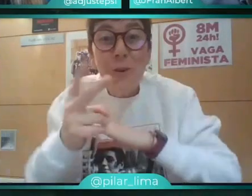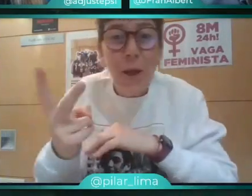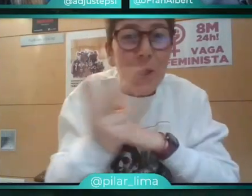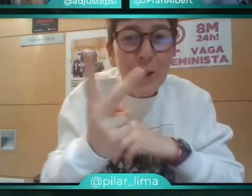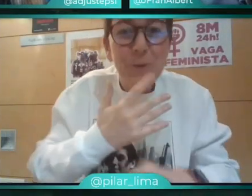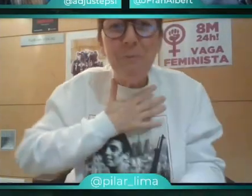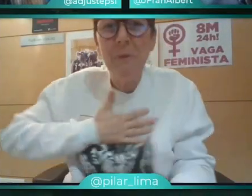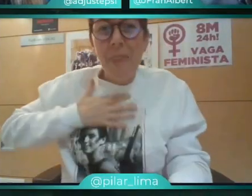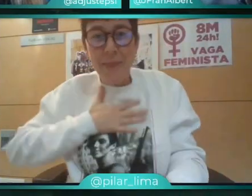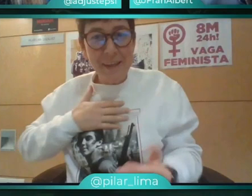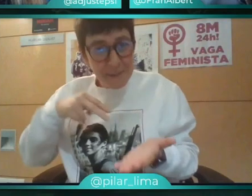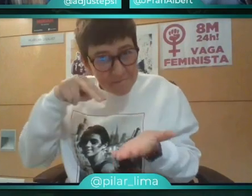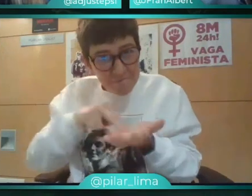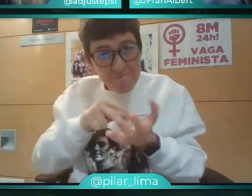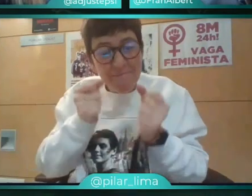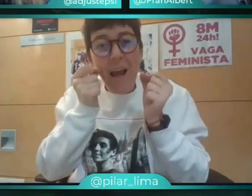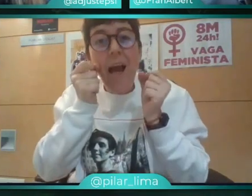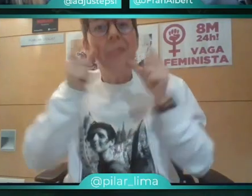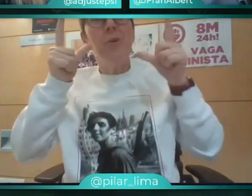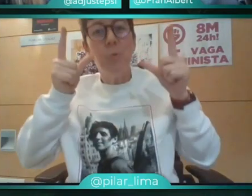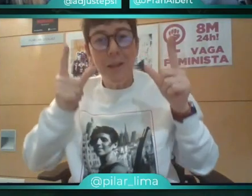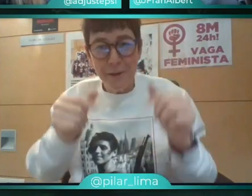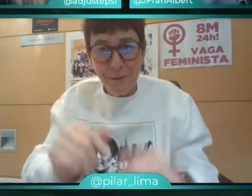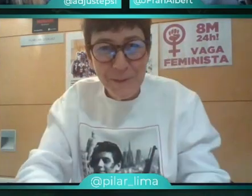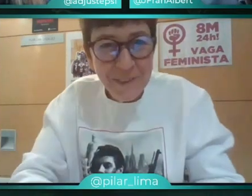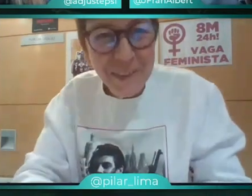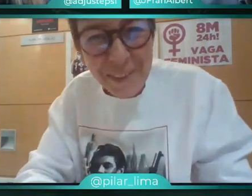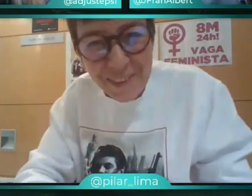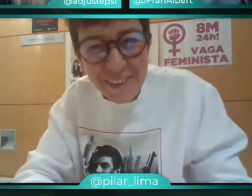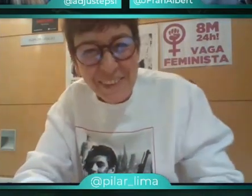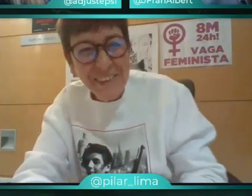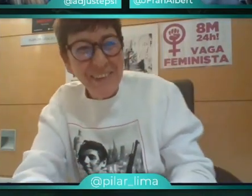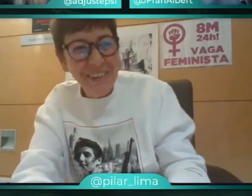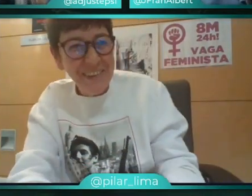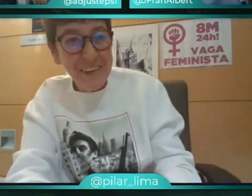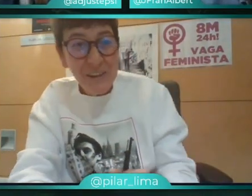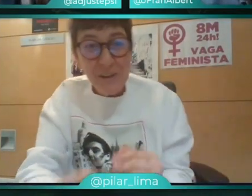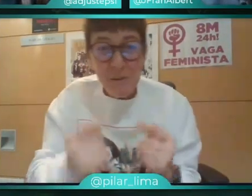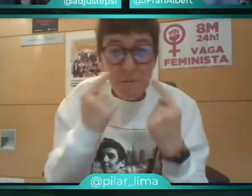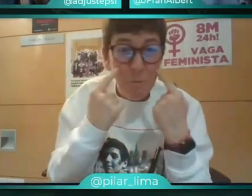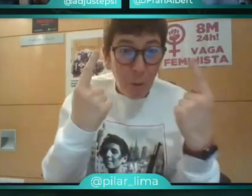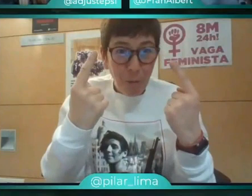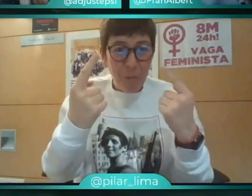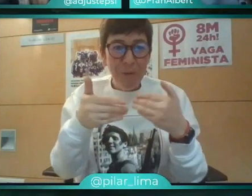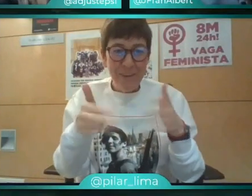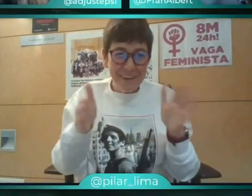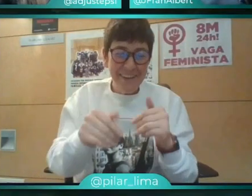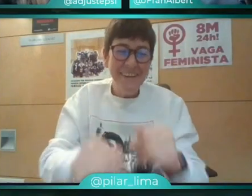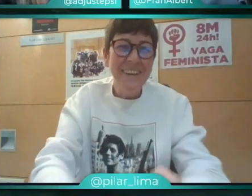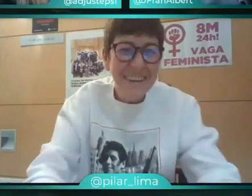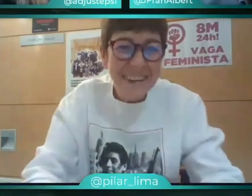hola hola Buenas noches a los dos es un placer estar aquí con vosotros en al descubierto